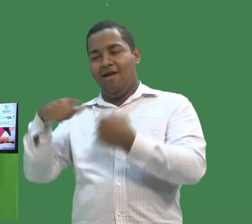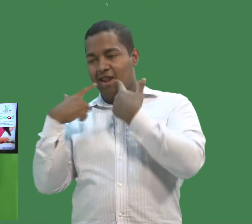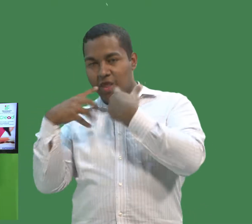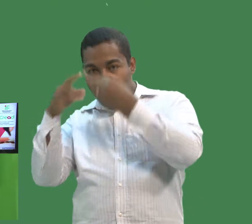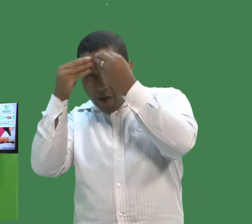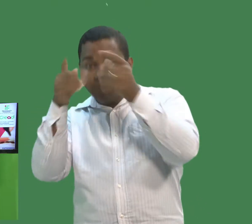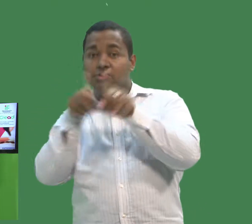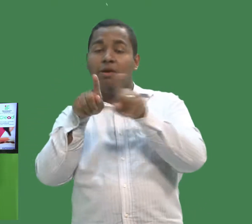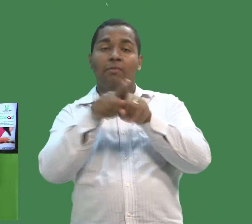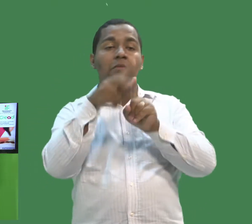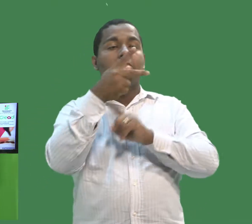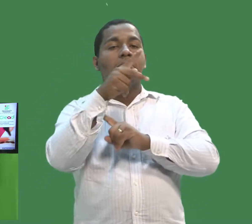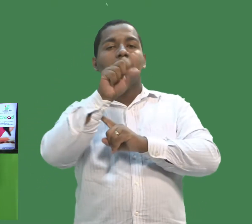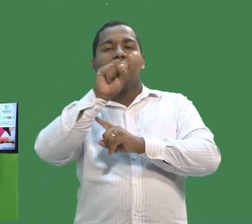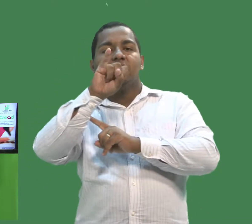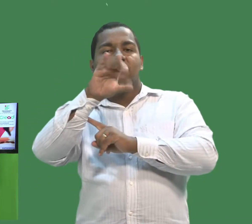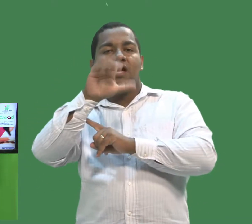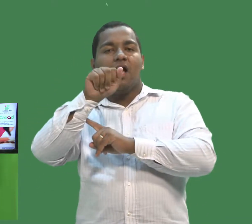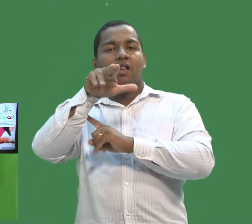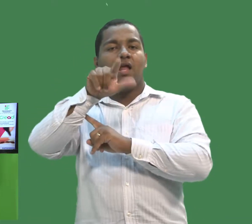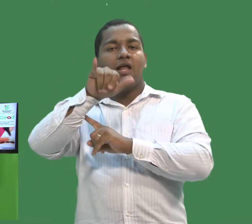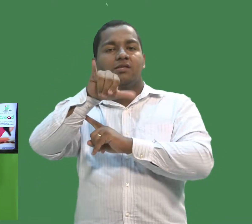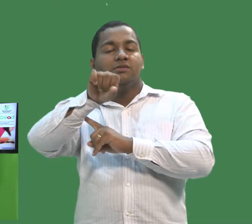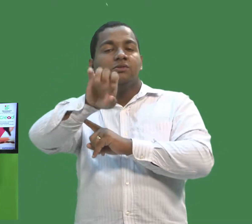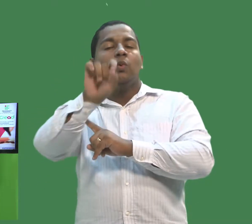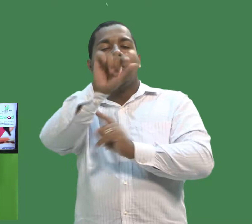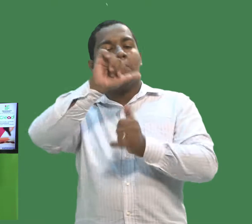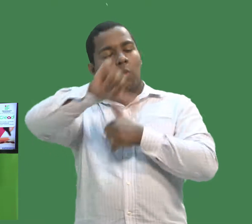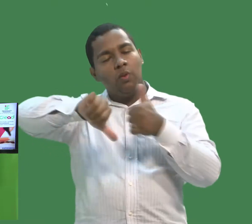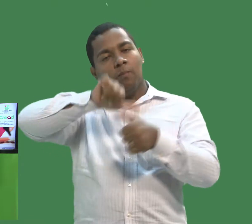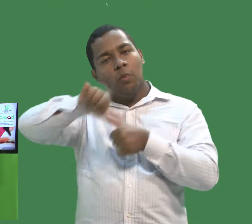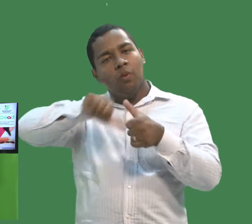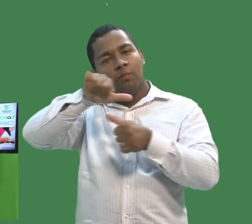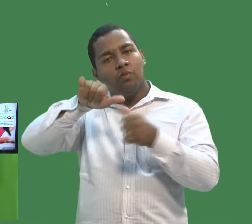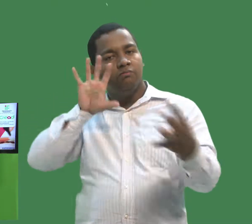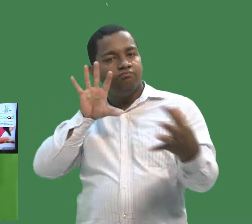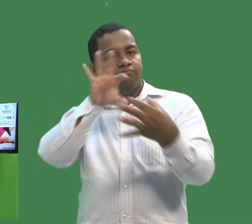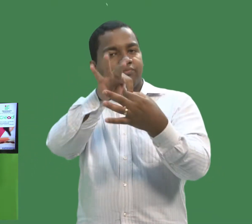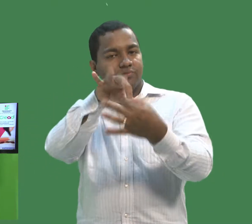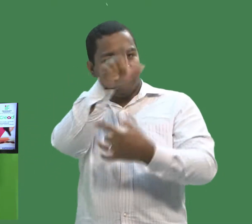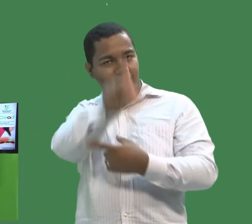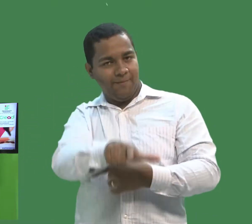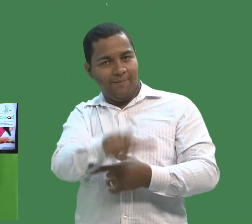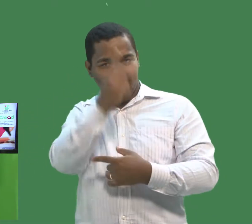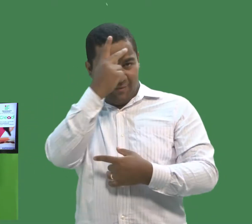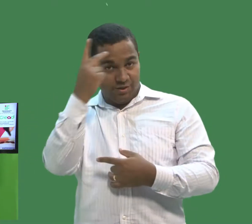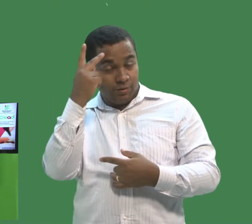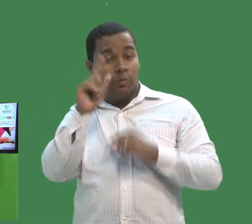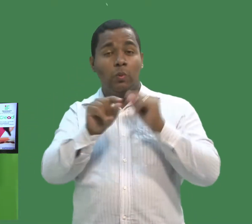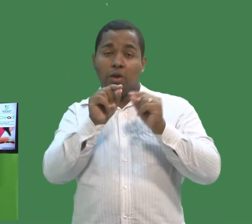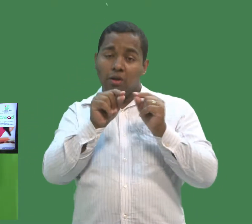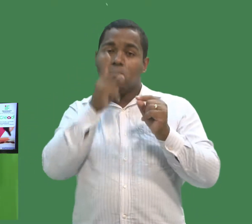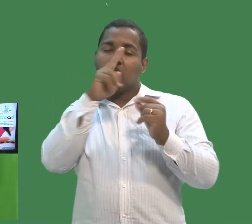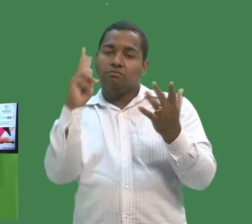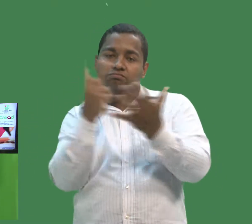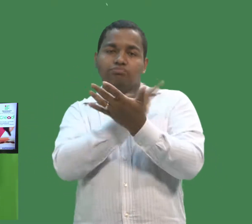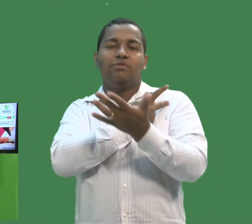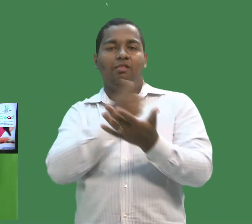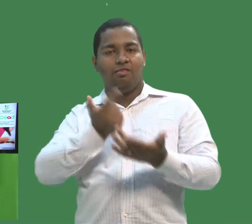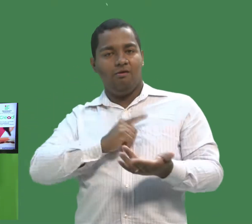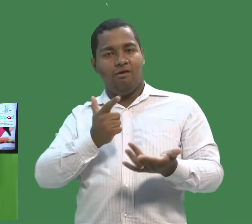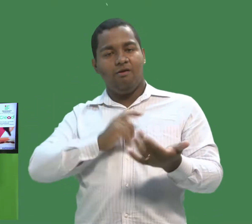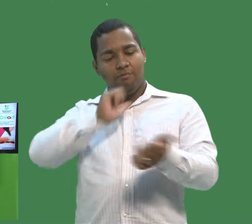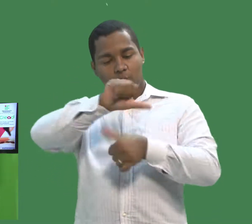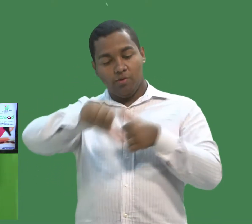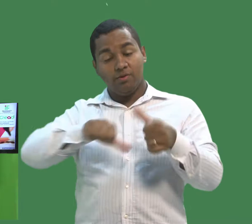e aprendemos que a linguagem molda diversas situações ligadas ao indivíduo, tudo que de algum modo sofre transformação.